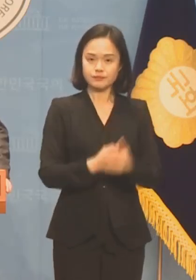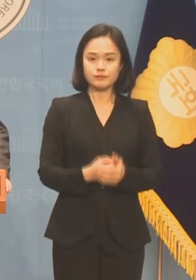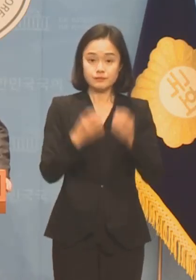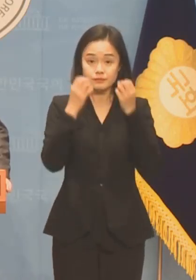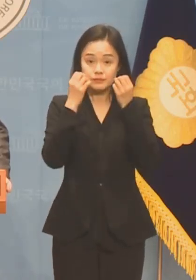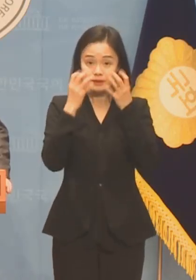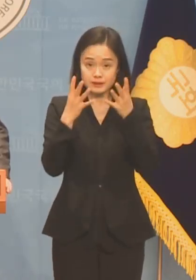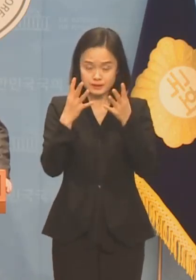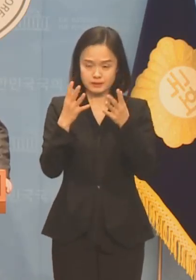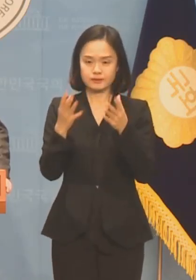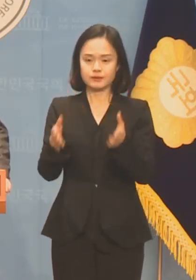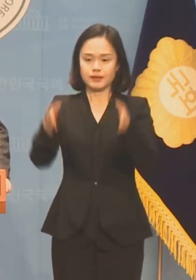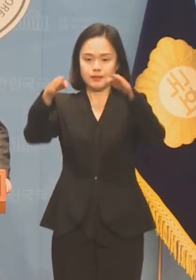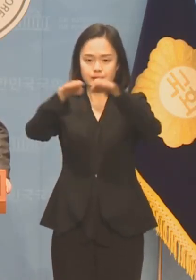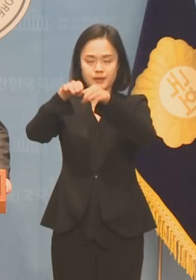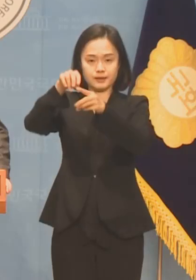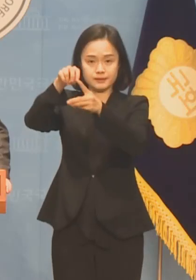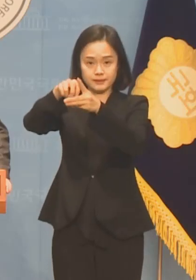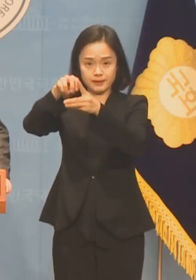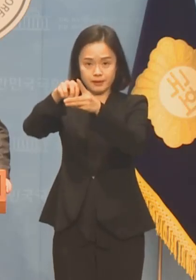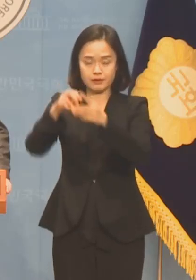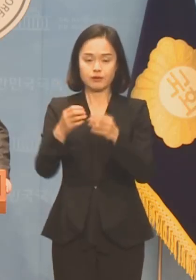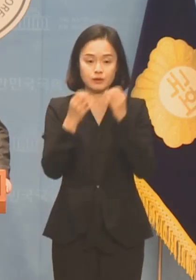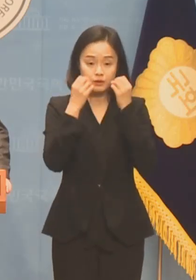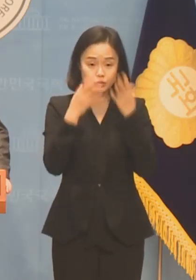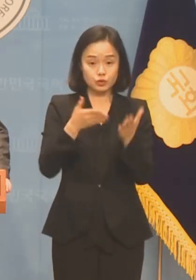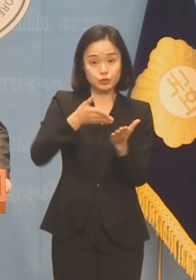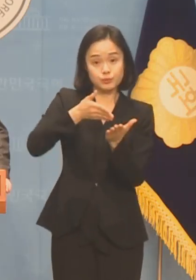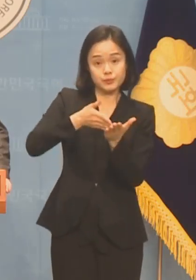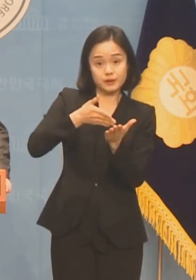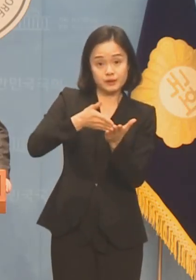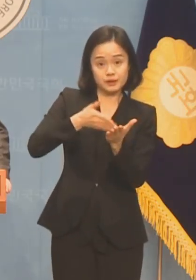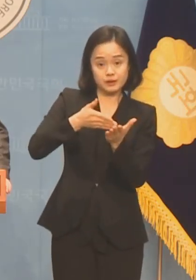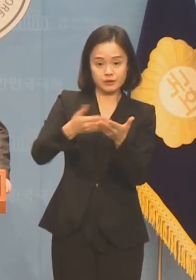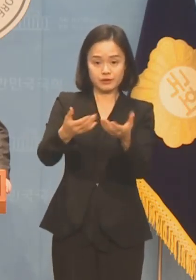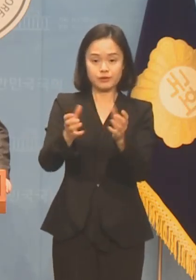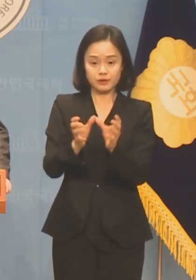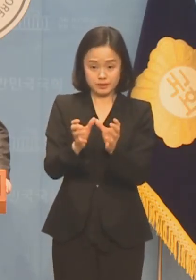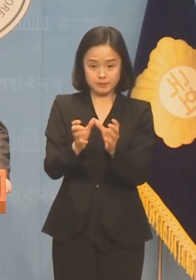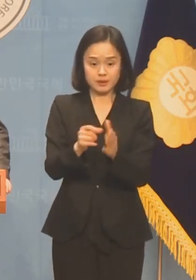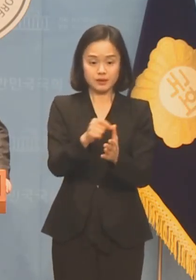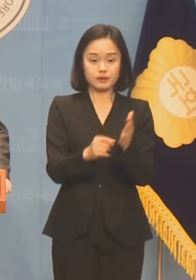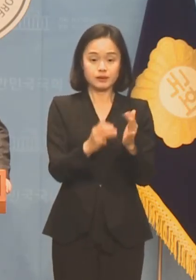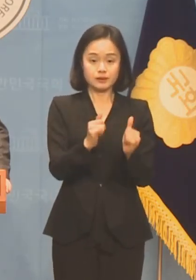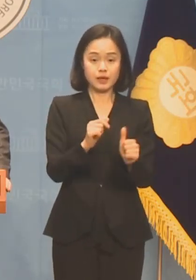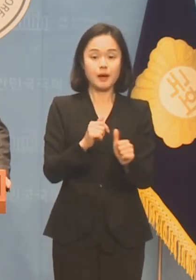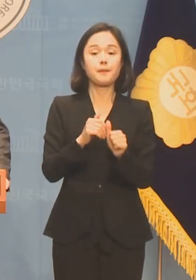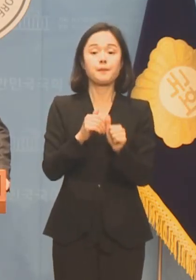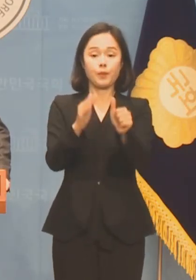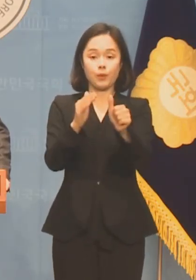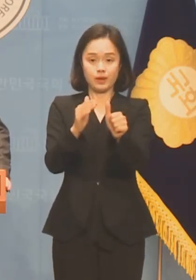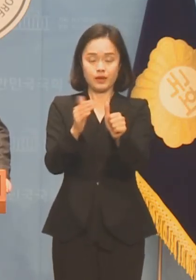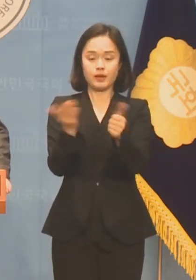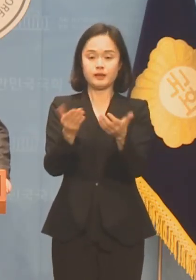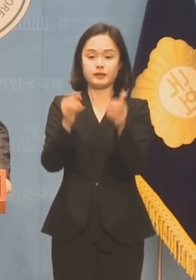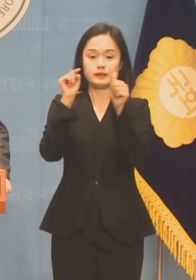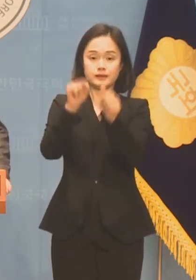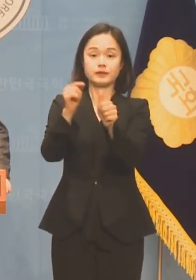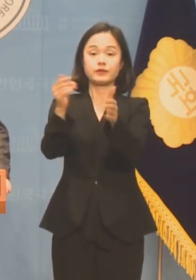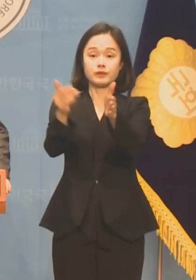신사업개발센터하고 뉴미디어 포맷개발센터라는 곳에 보냈다는 거가 하나 있거든요. 근데 두